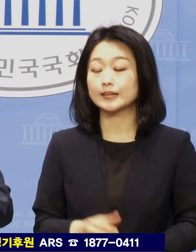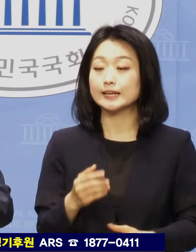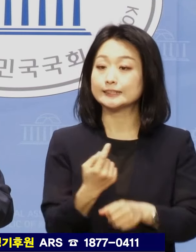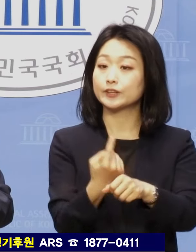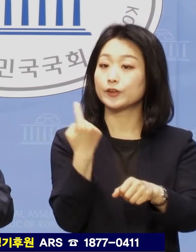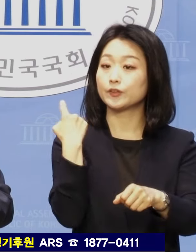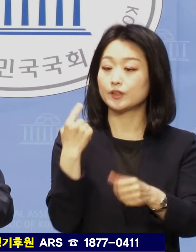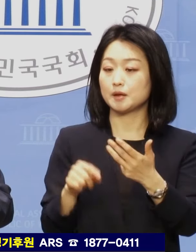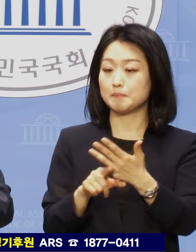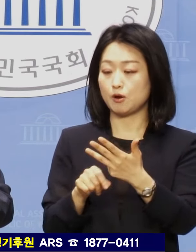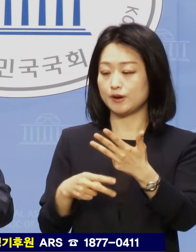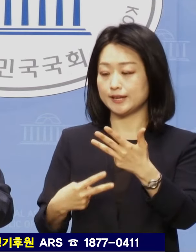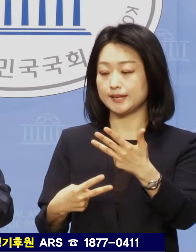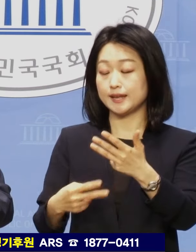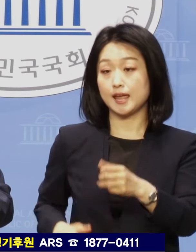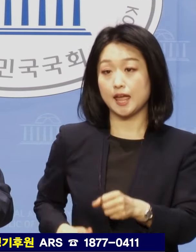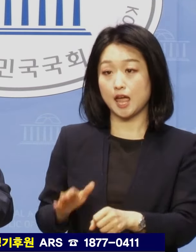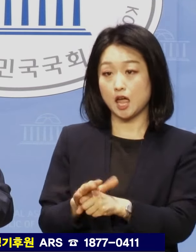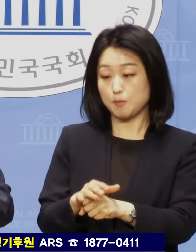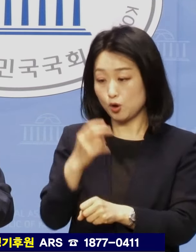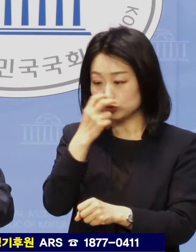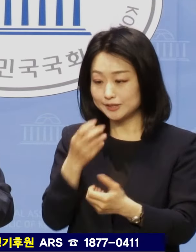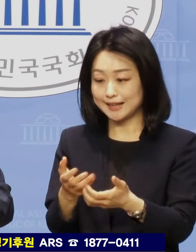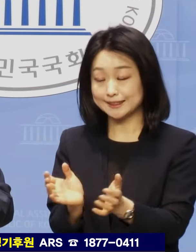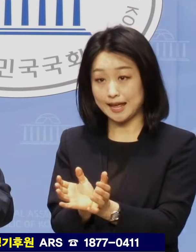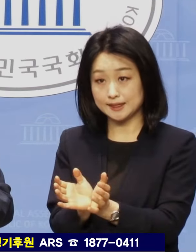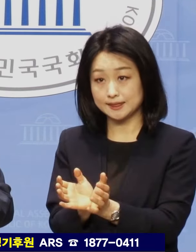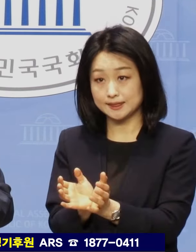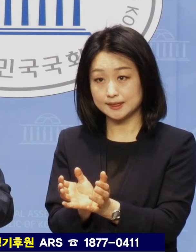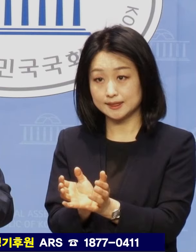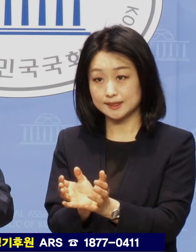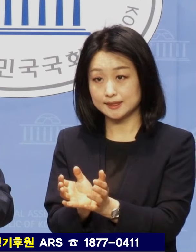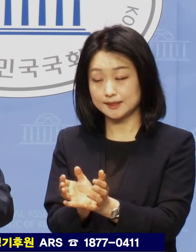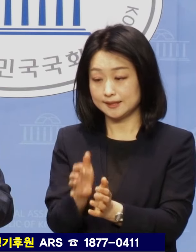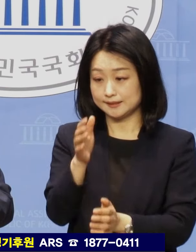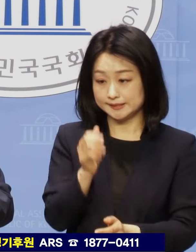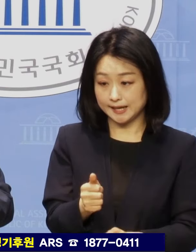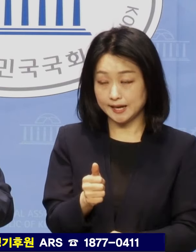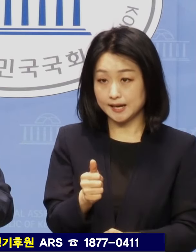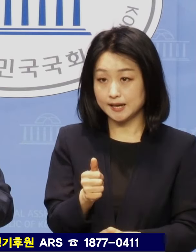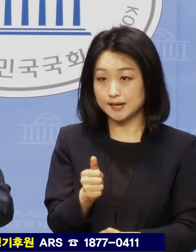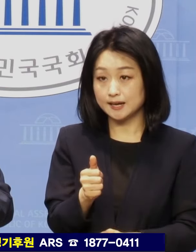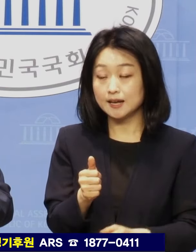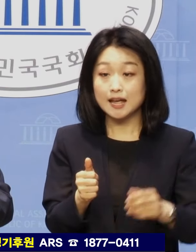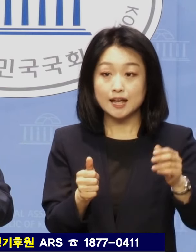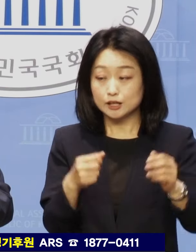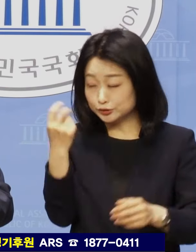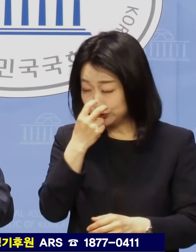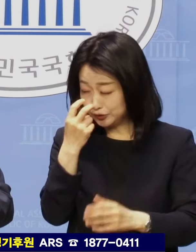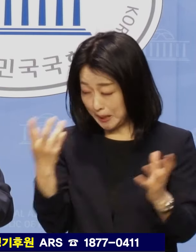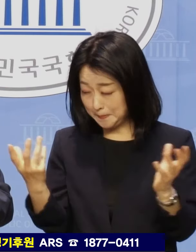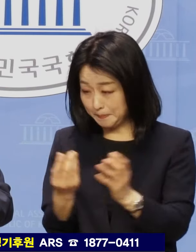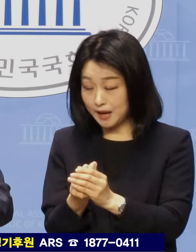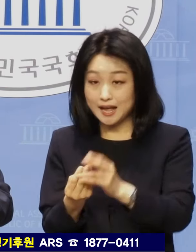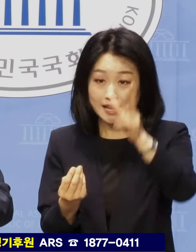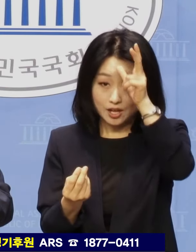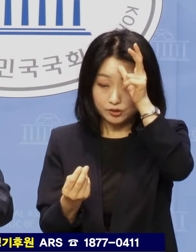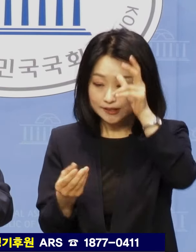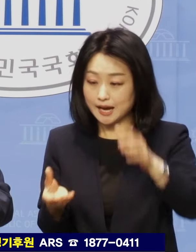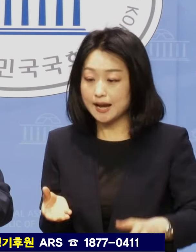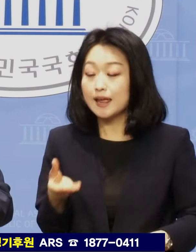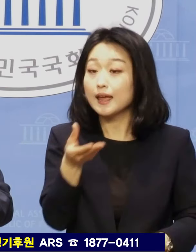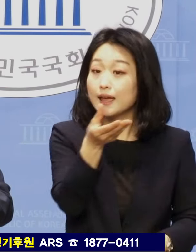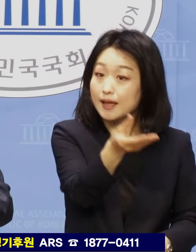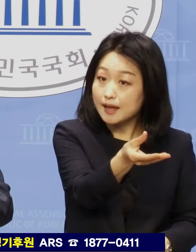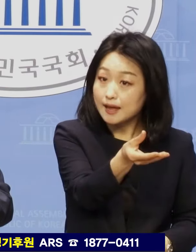지난해 8월 2일 해병대 수사단이 해병대원 사건 자료를 경찰의 2첩 후에 이루어진